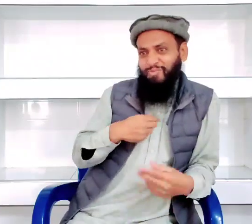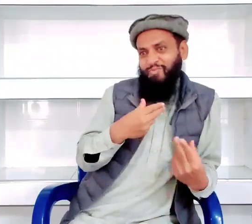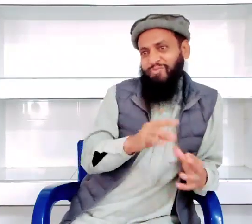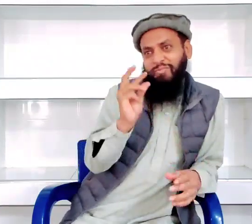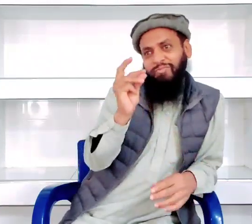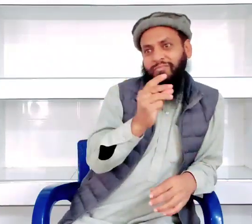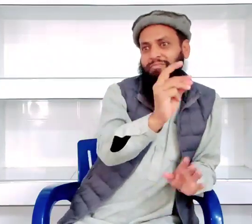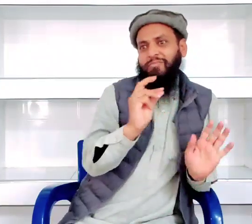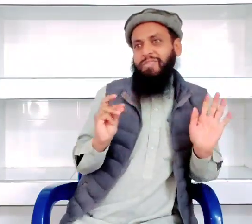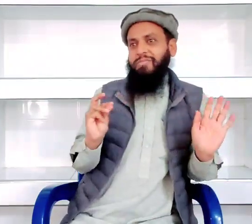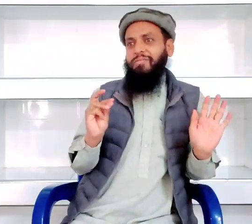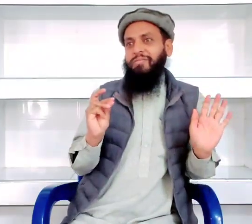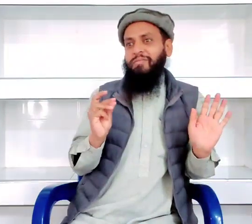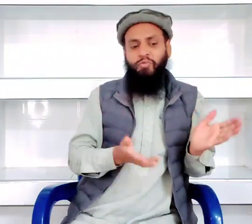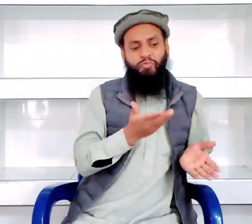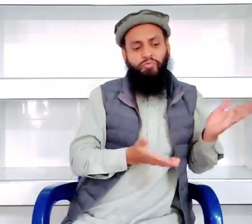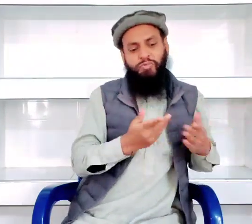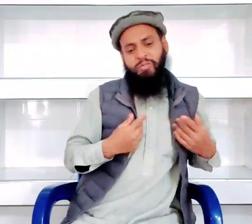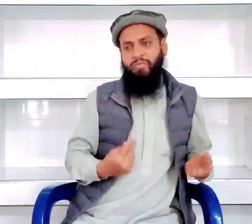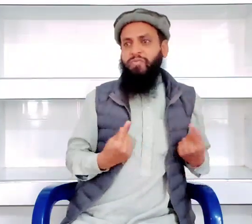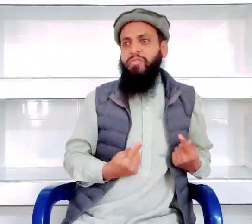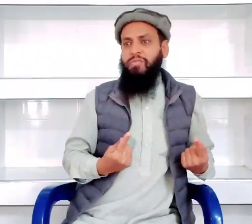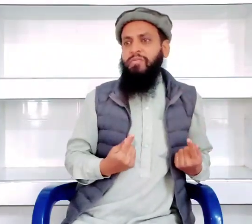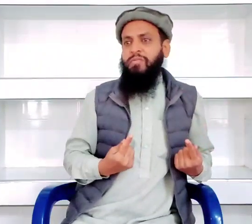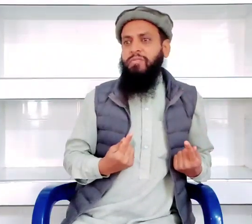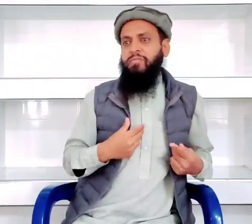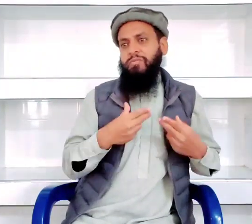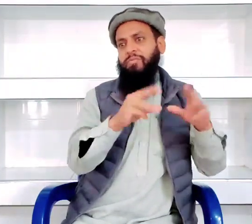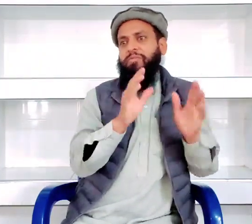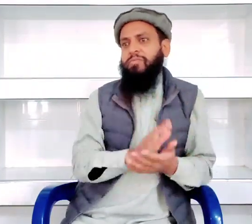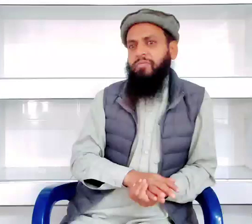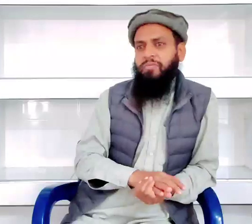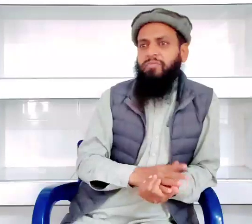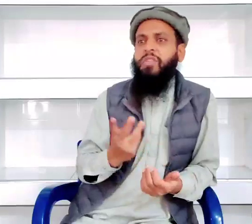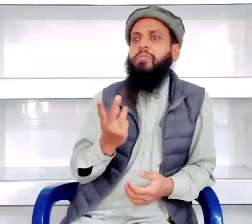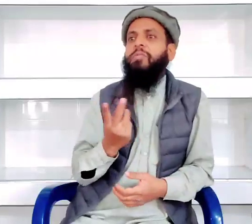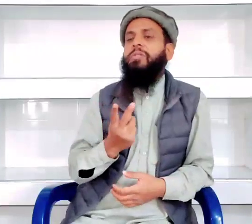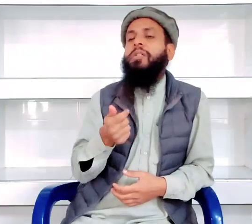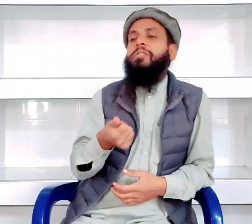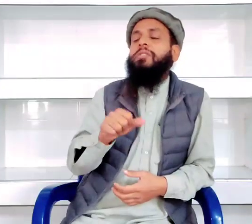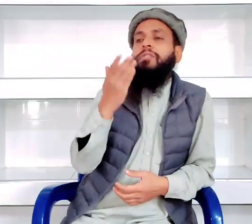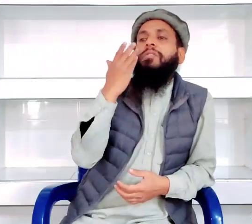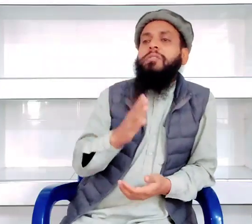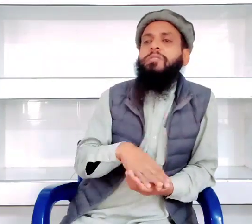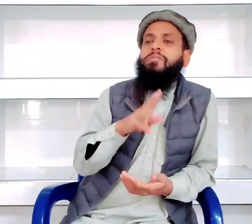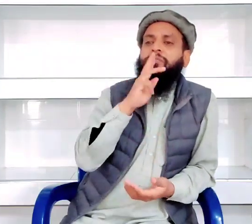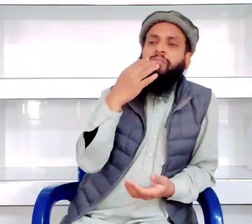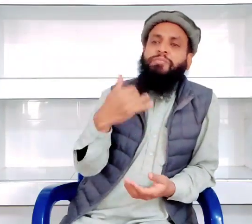من نکل آئے جتنا نکل آئے وہ تیرا لیکن منو اینا دے دے تو یہ کرنا جائز اور درست نہیں اور او دے نام